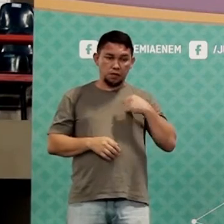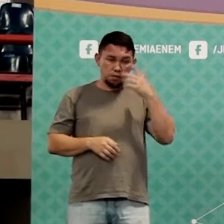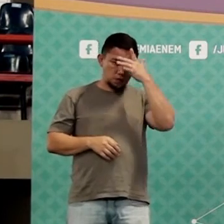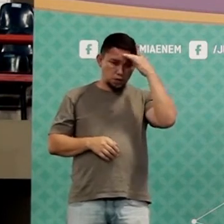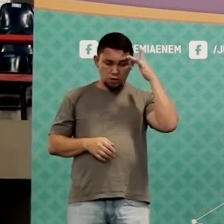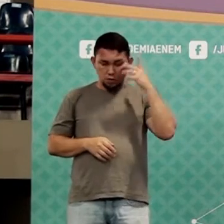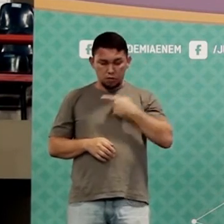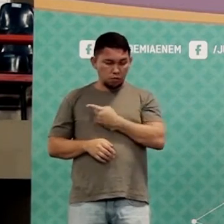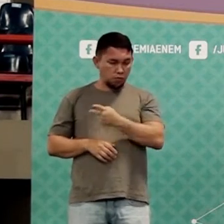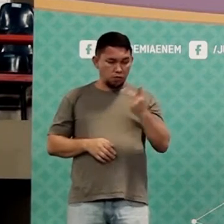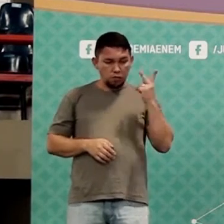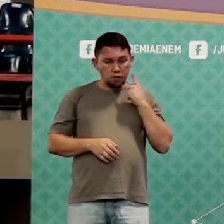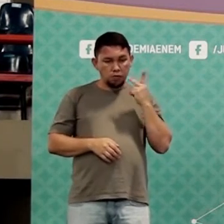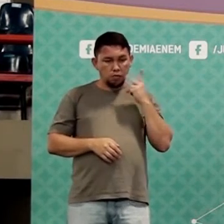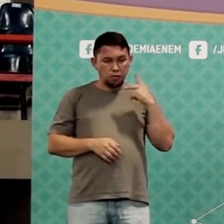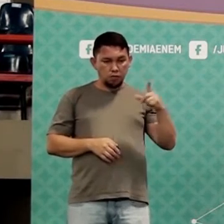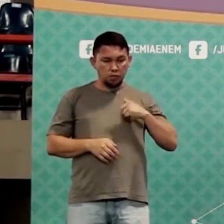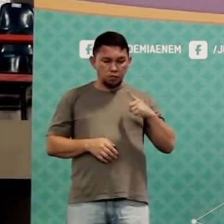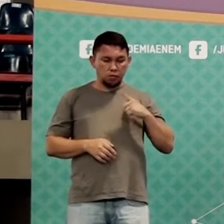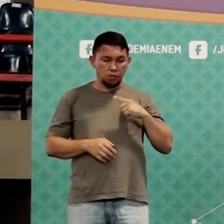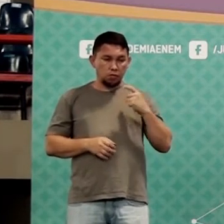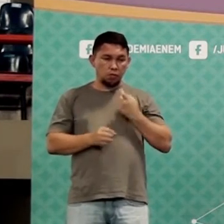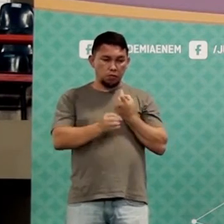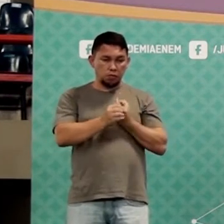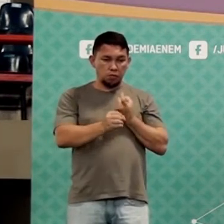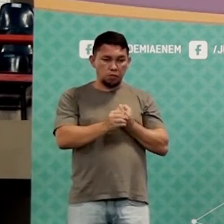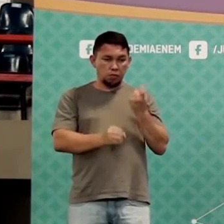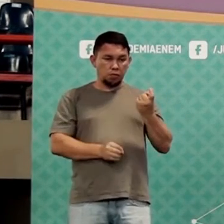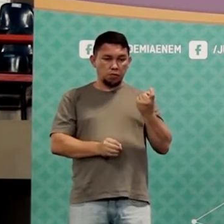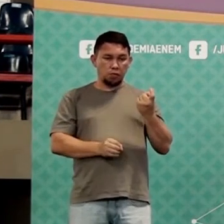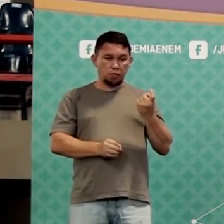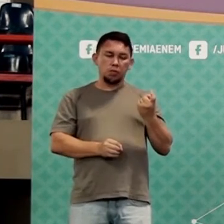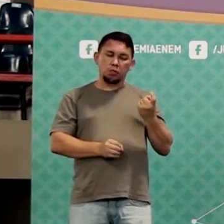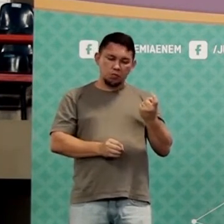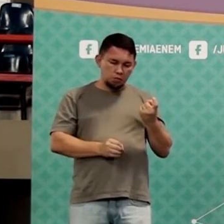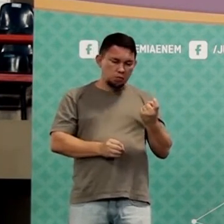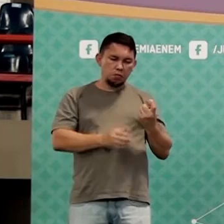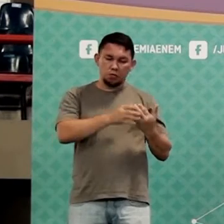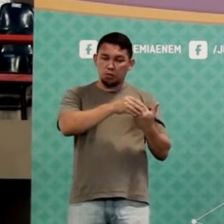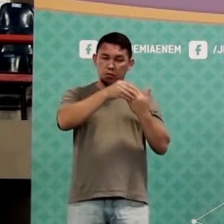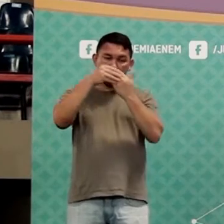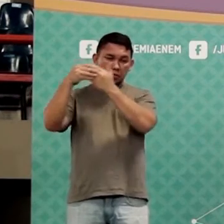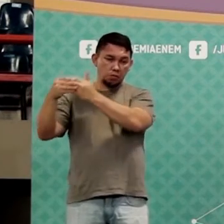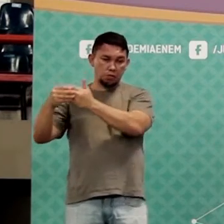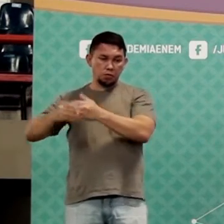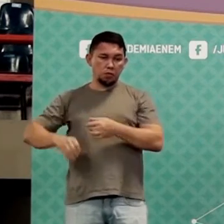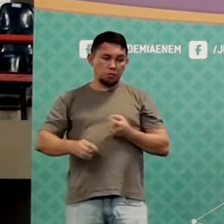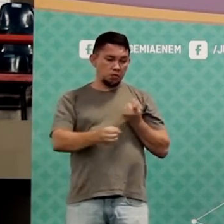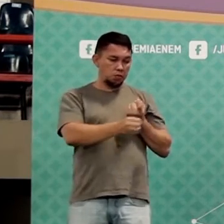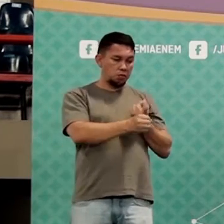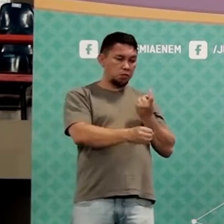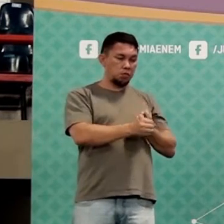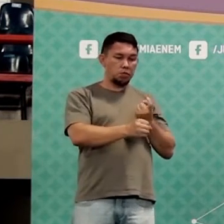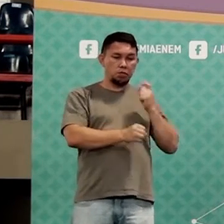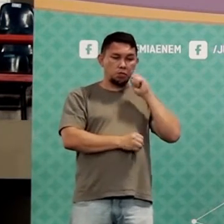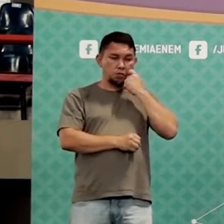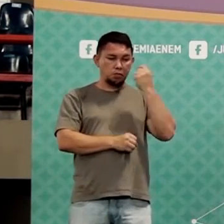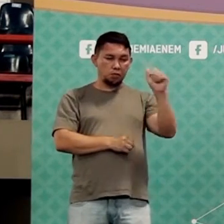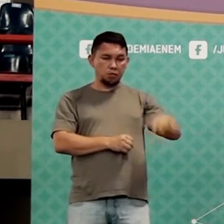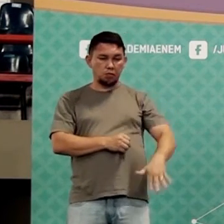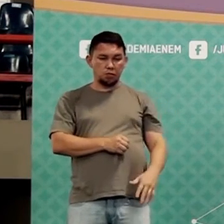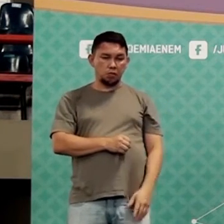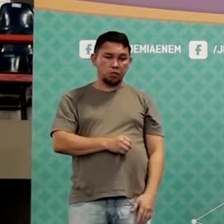Ceará e sai daqui com castanha de caju, não é brincadeira. Porque para a gente, castanha de caju é mais